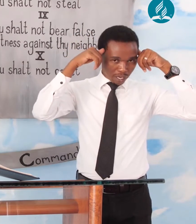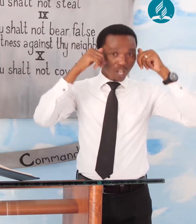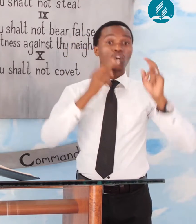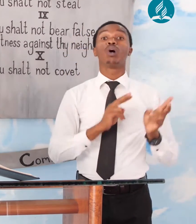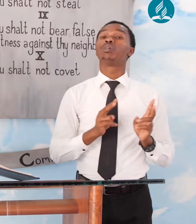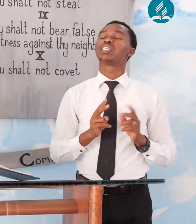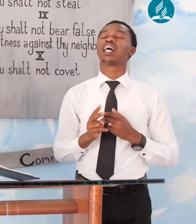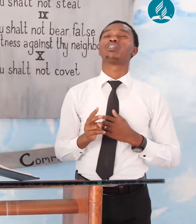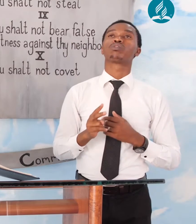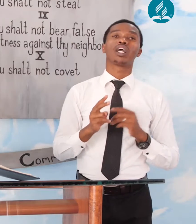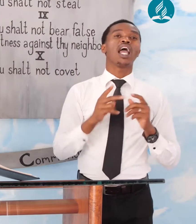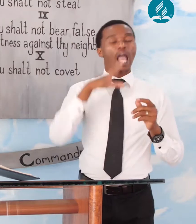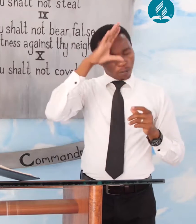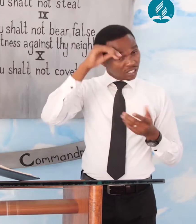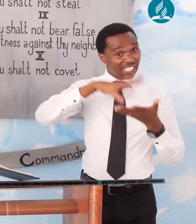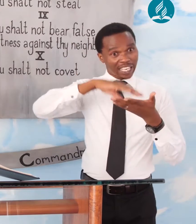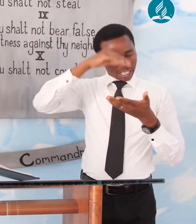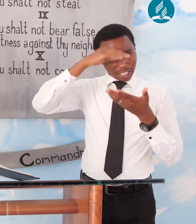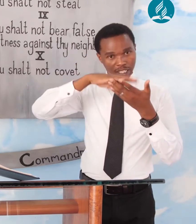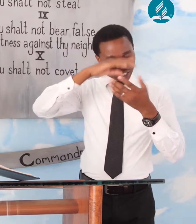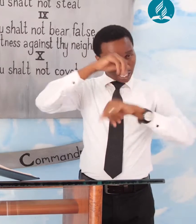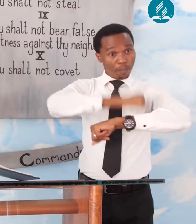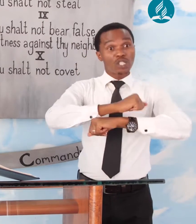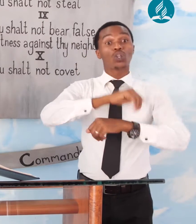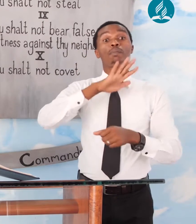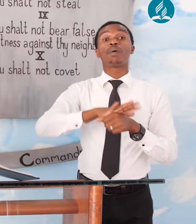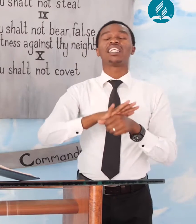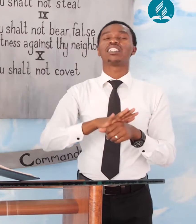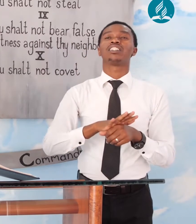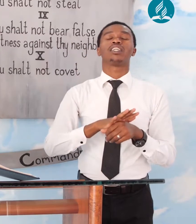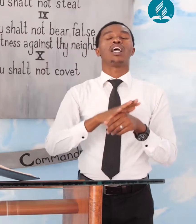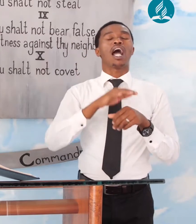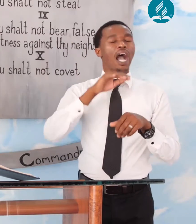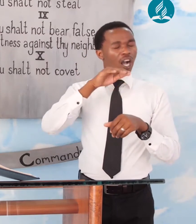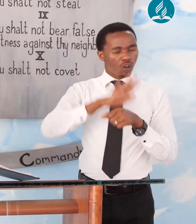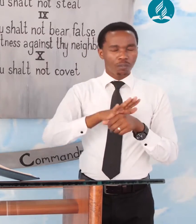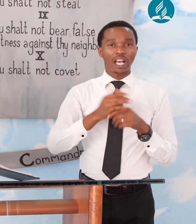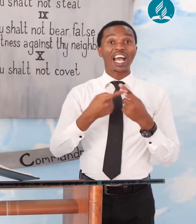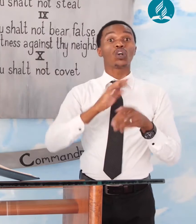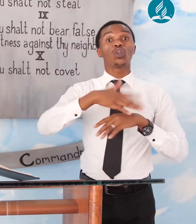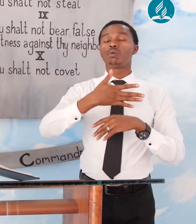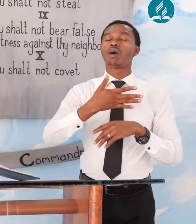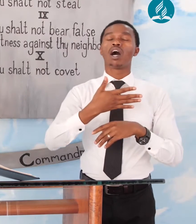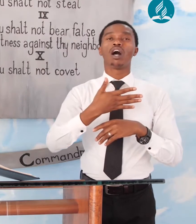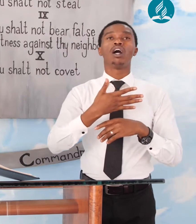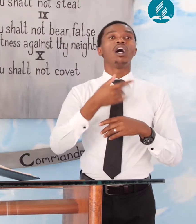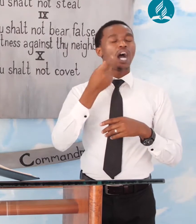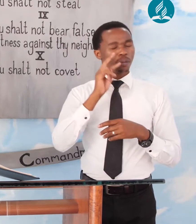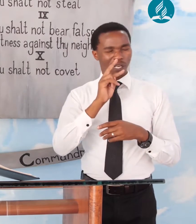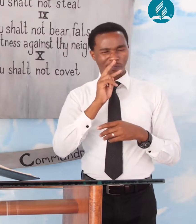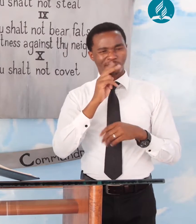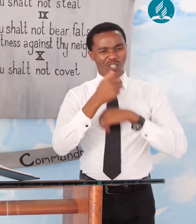yarize amashuri yose ahanitse mu gihe cye ariko bigeze igihe cyo kuyakoresha abona umwaka urarangiye wa mbere